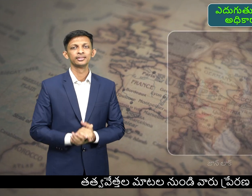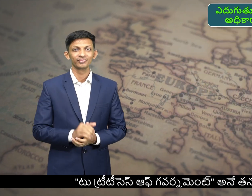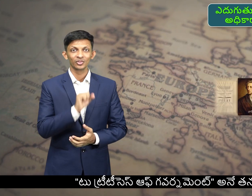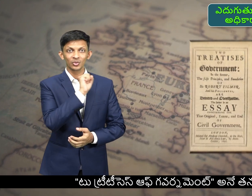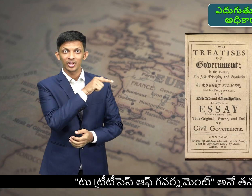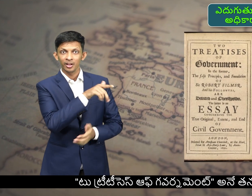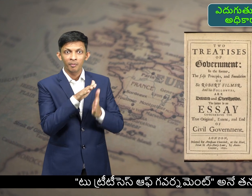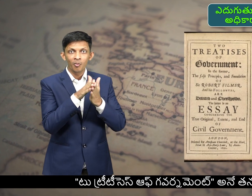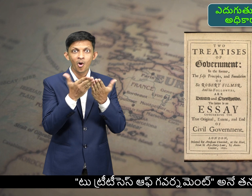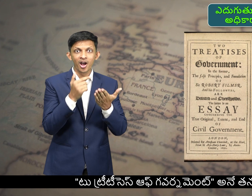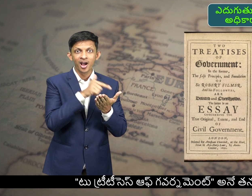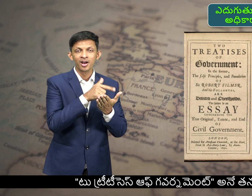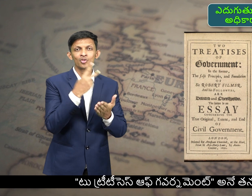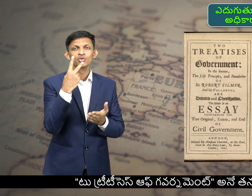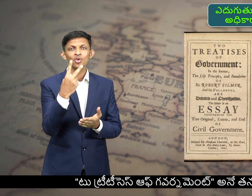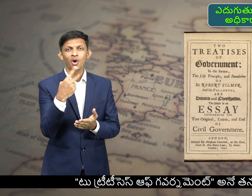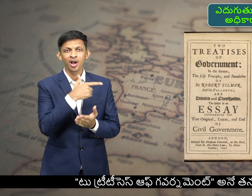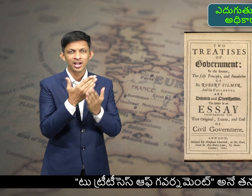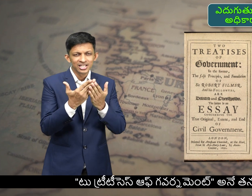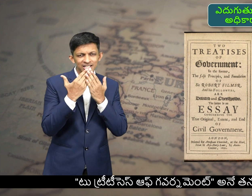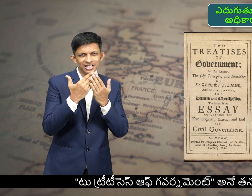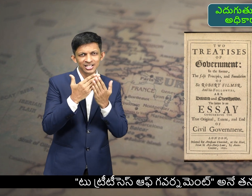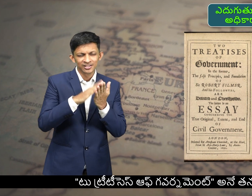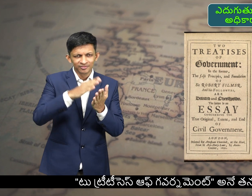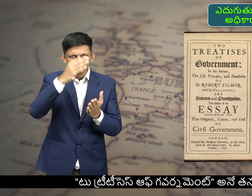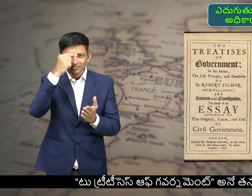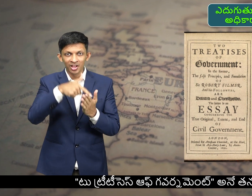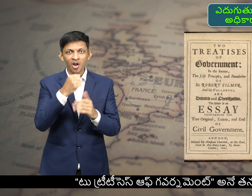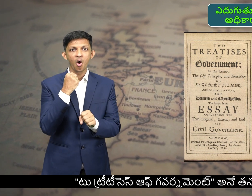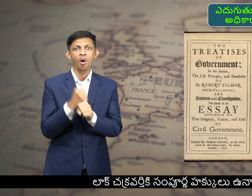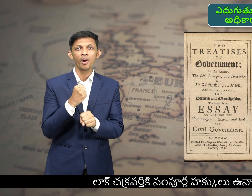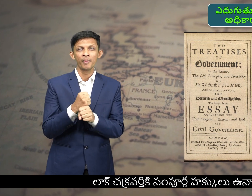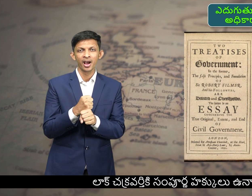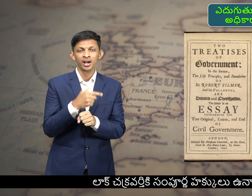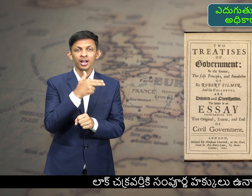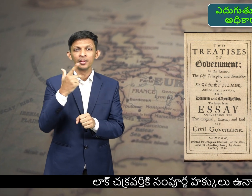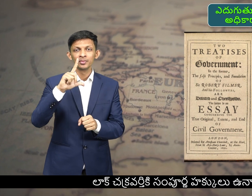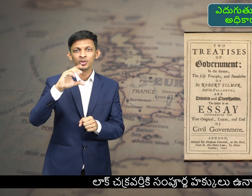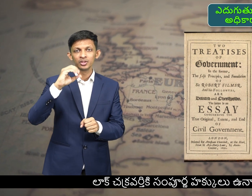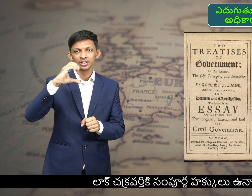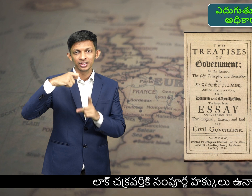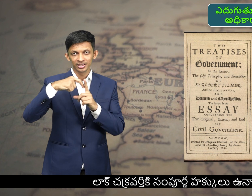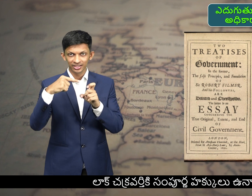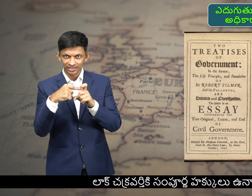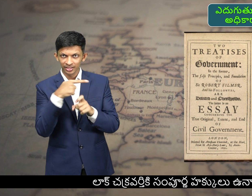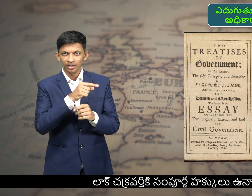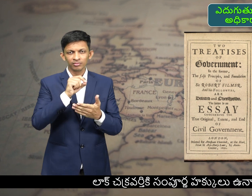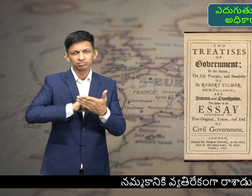టు ట్రీటిసెస్ ఆఫ్ గవర్నమెంట్ అనే తన పుస్తకంలో లాక్ చక్రవర్తికి సంపూర్ణ హక్కులు ఉన్నాయనే